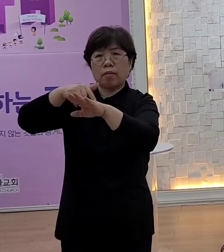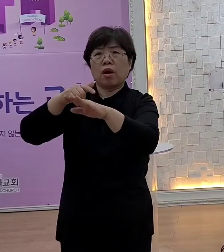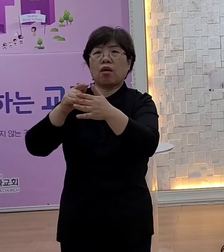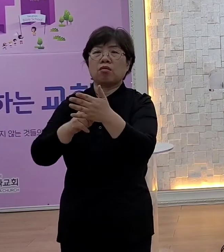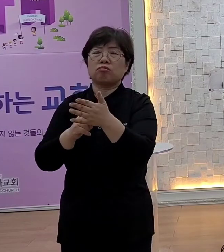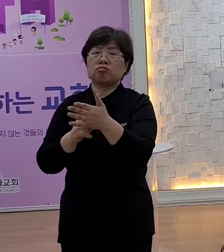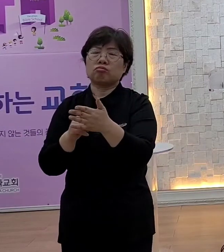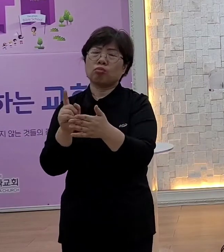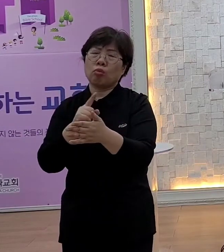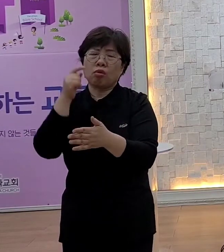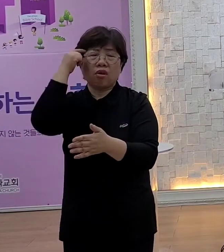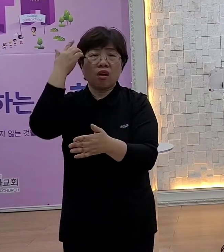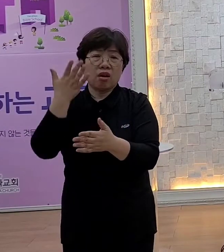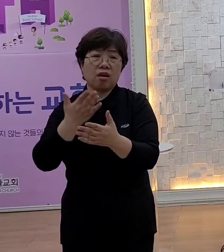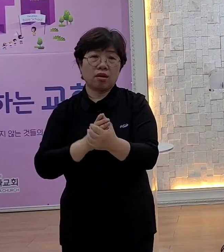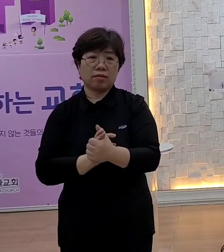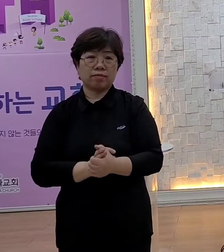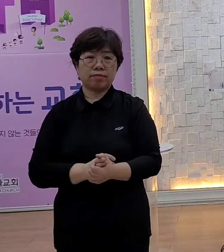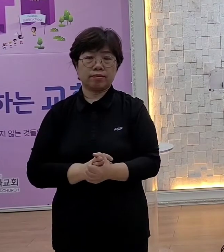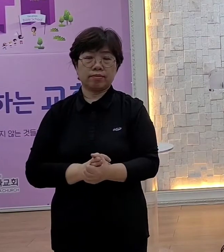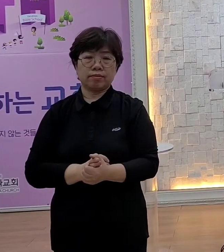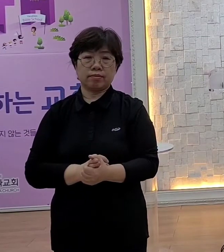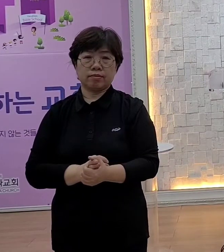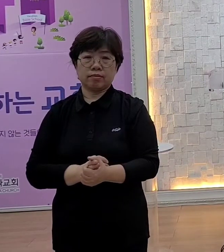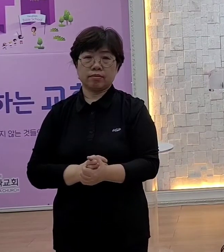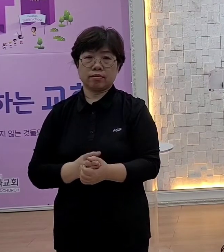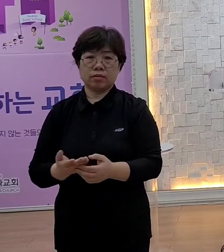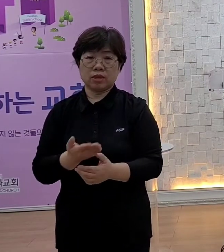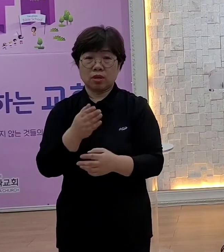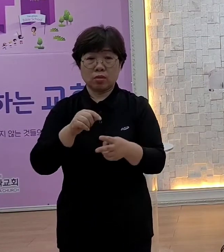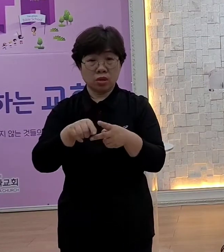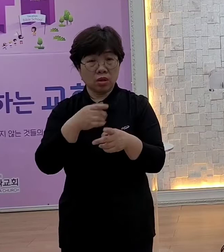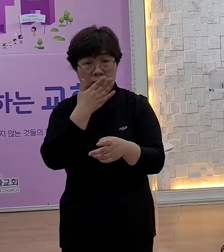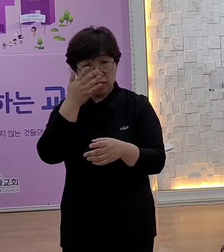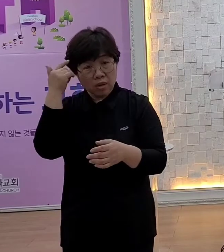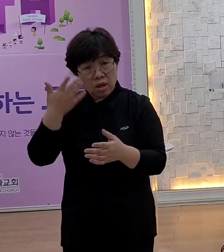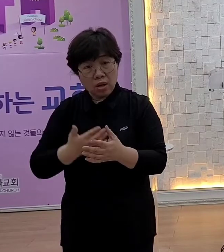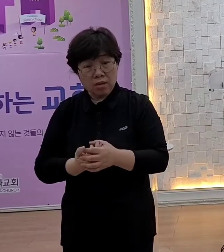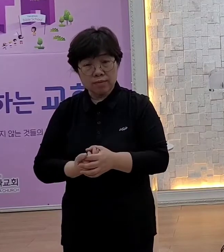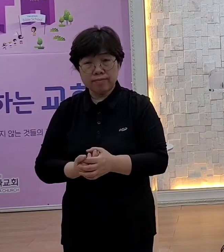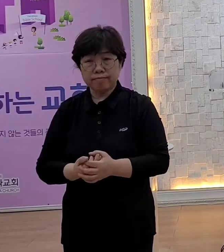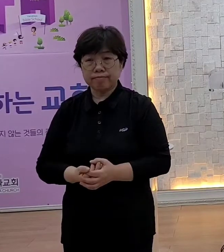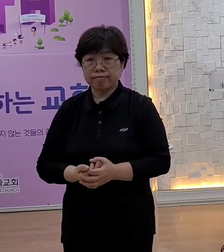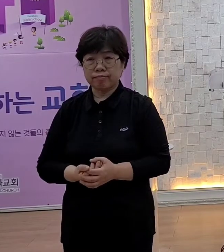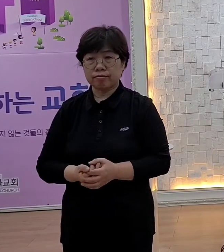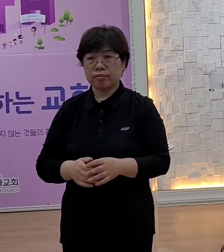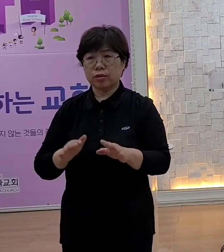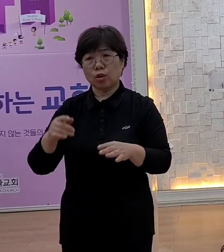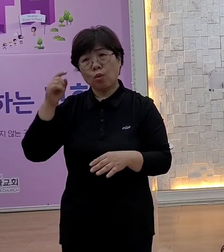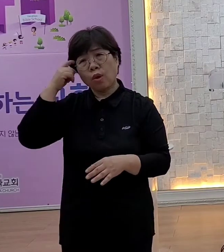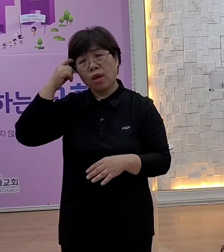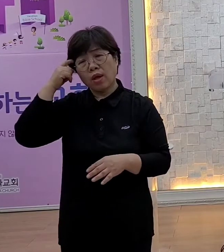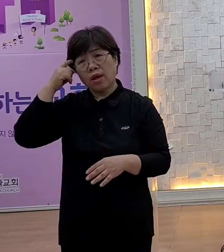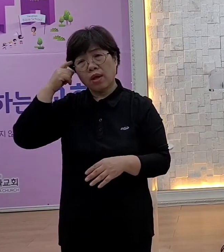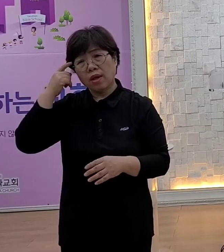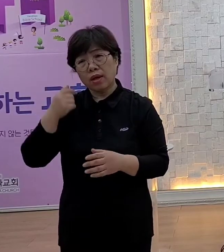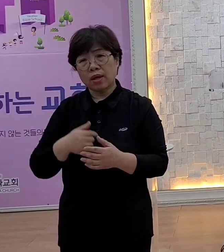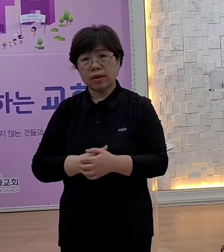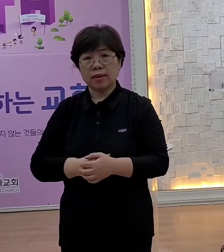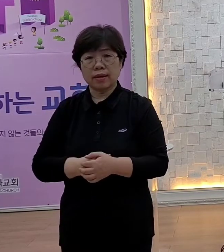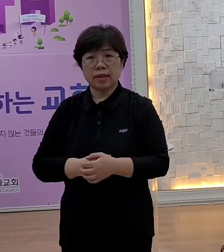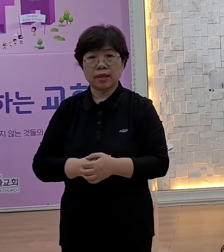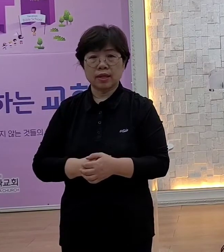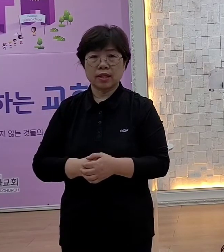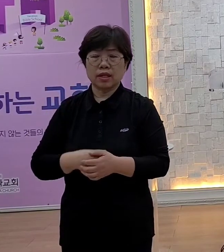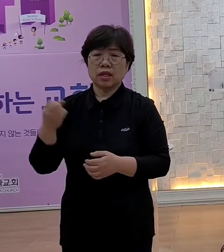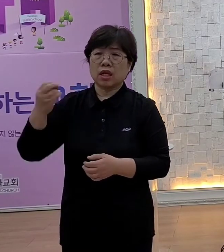갖고 계실까? 여러분 이해하셨어요? 오늘 왜 하나님은 이